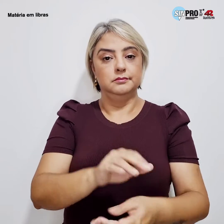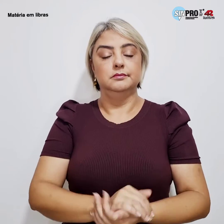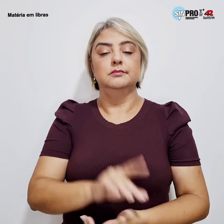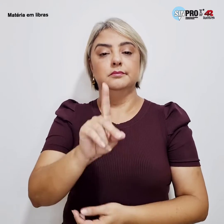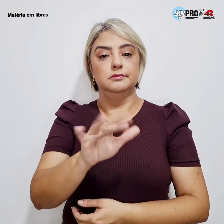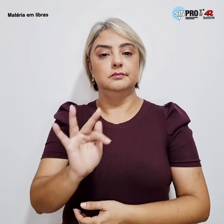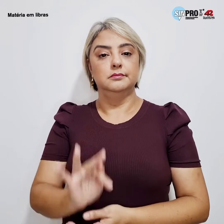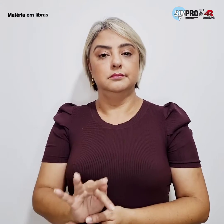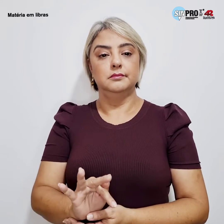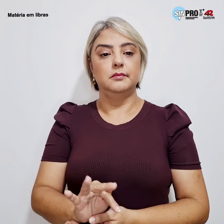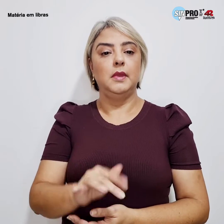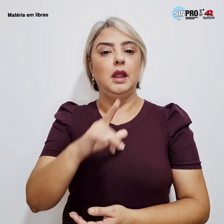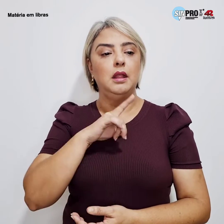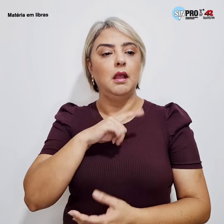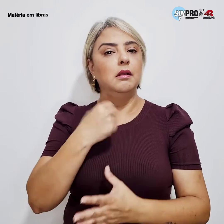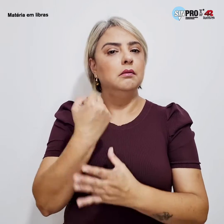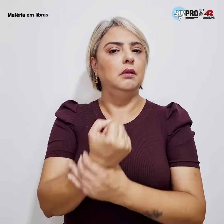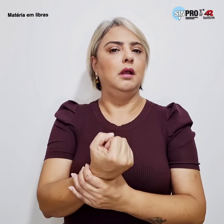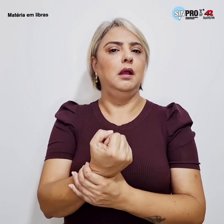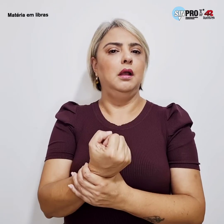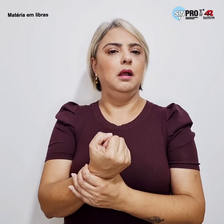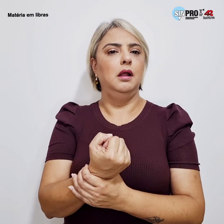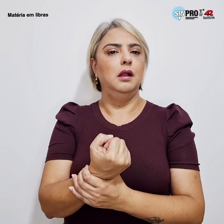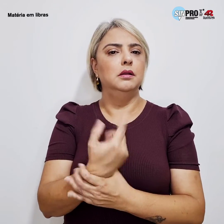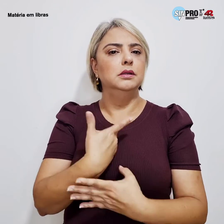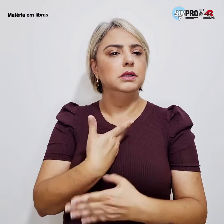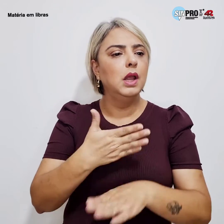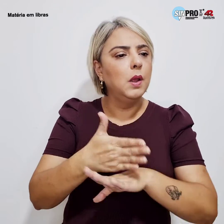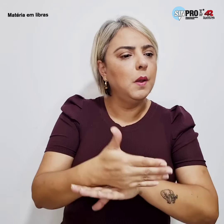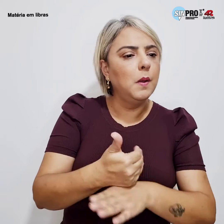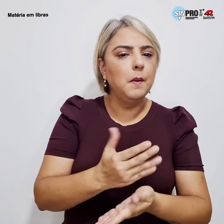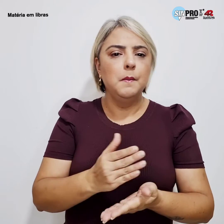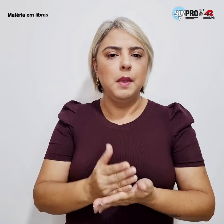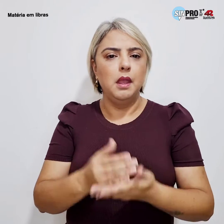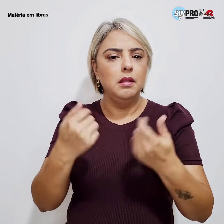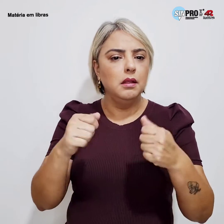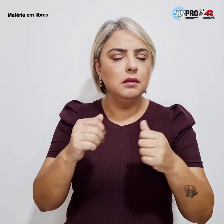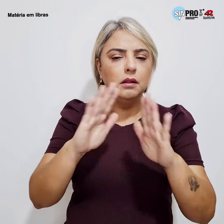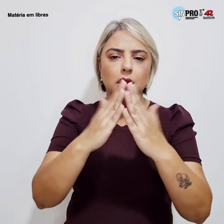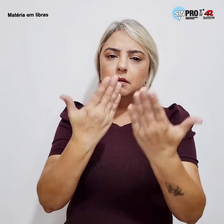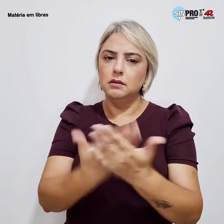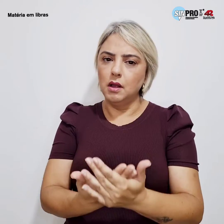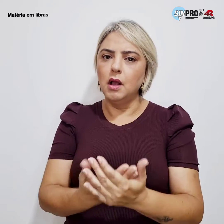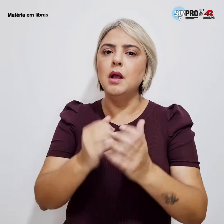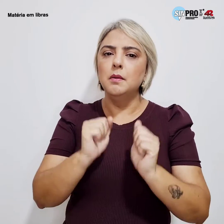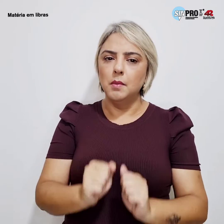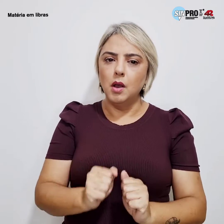Federal deve garantir os meios para que a escola possa manter os estudantes